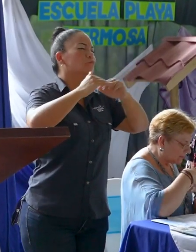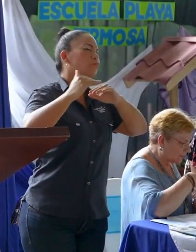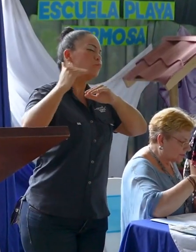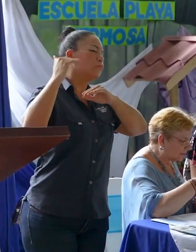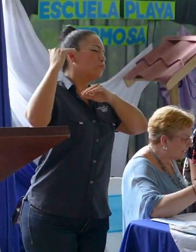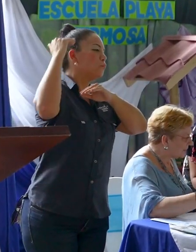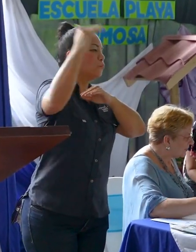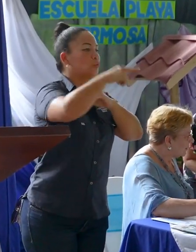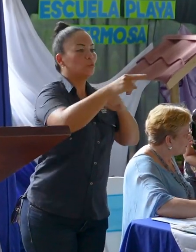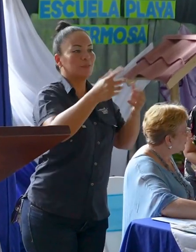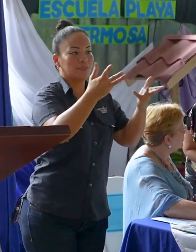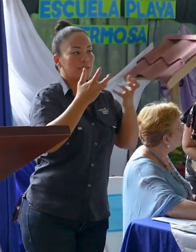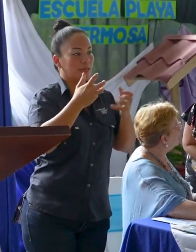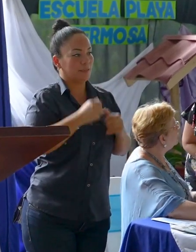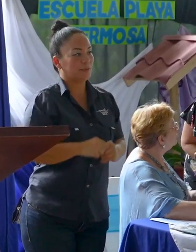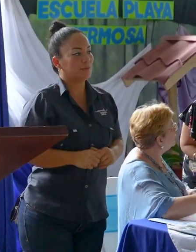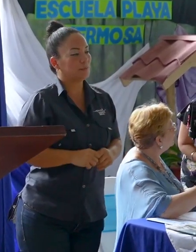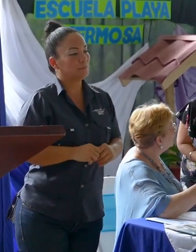ustedes quieran llegar.